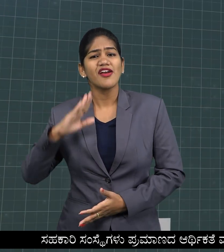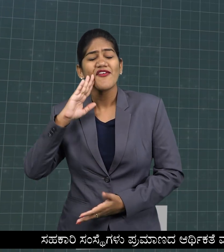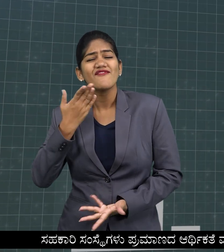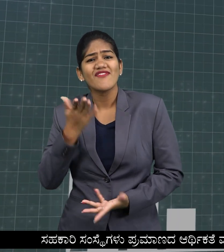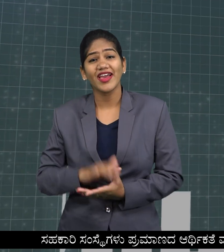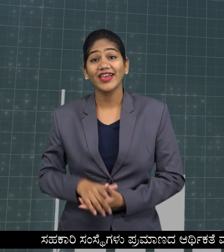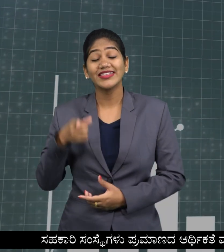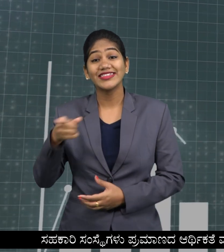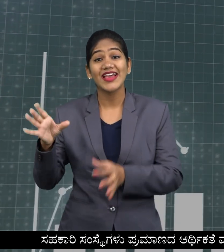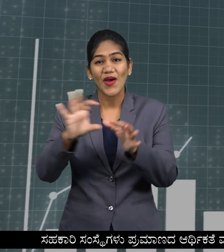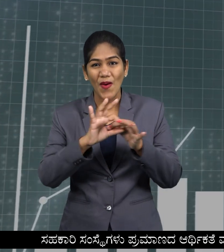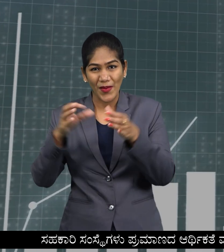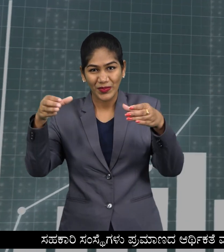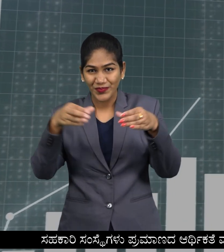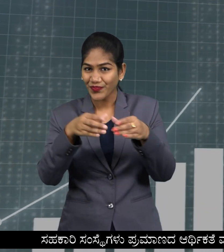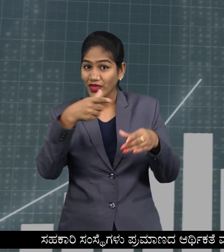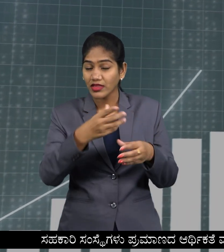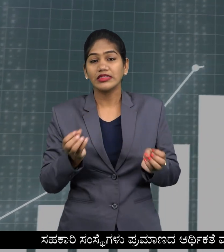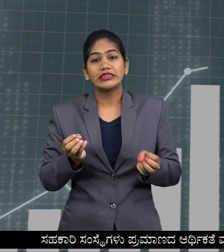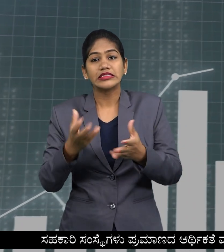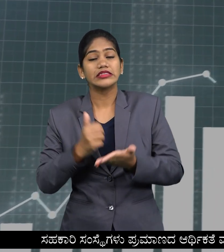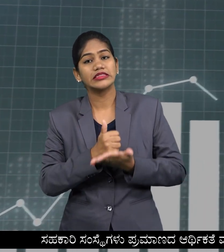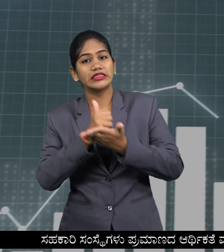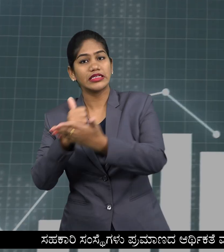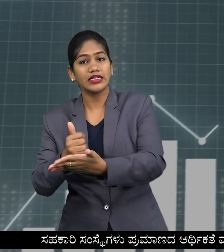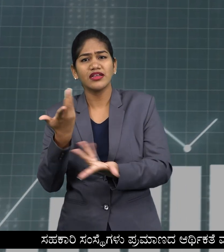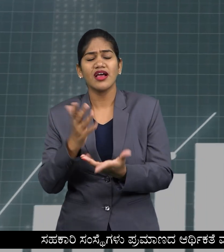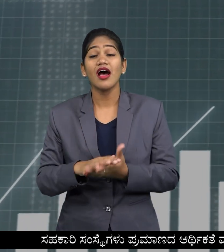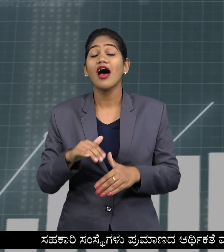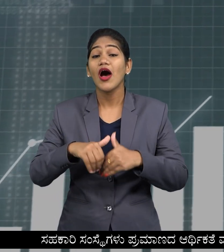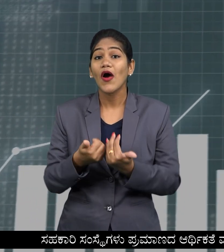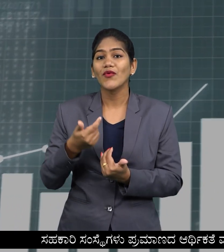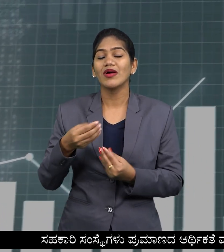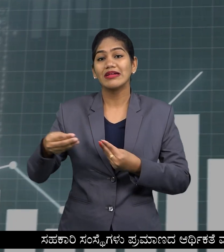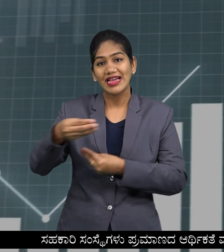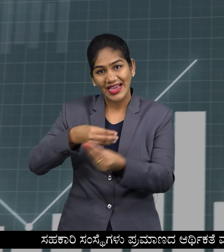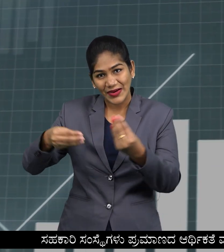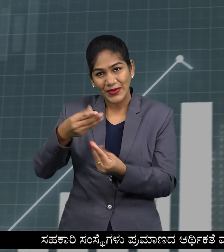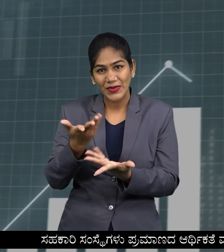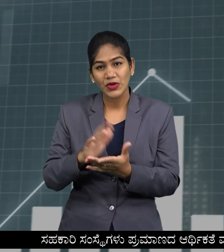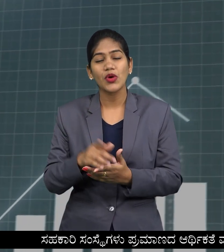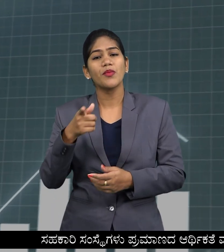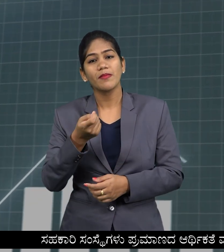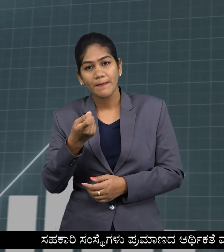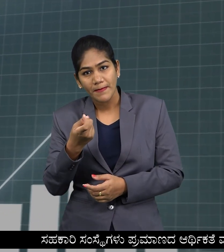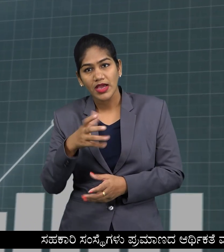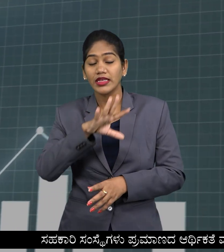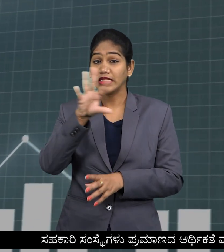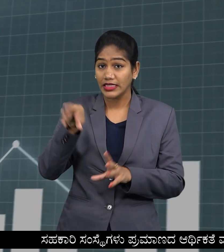ಸಹಕಾರಿ ಸಂಸ್ಥೆಗಳು ಪ್ರಮಾಣದ ಆರ್ಥಿಕತೆ ಮತ್ತು ಮೌಲ್ಯಯುತ ಒಳಹರಿವುಗಳನ್ನು ಒದಗಿಸಿದವು.